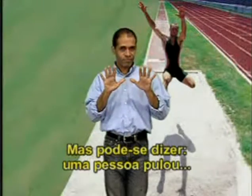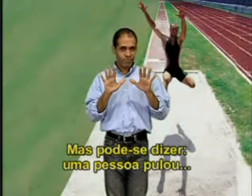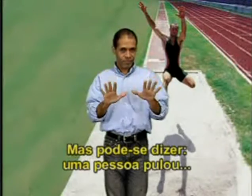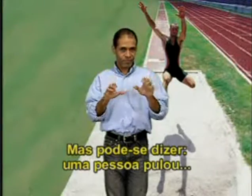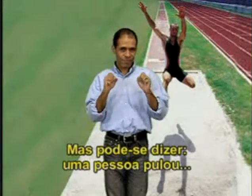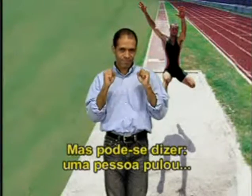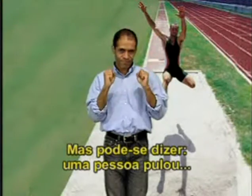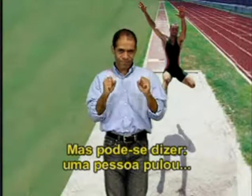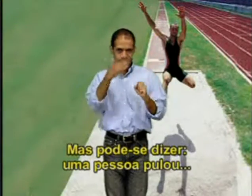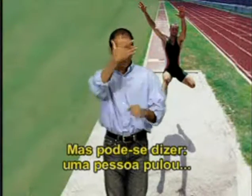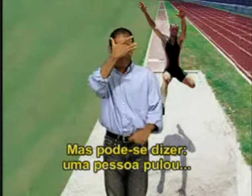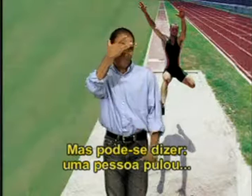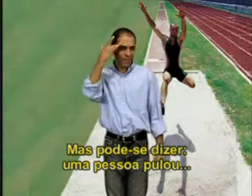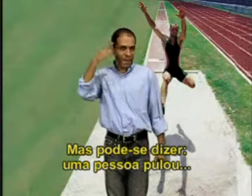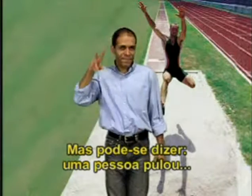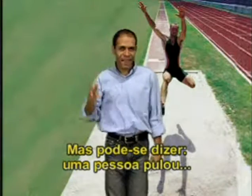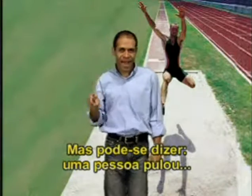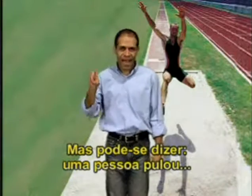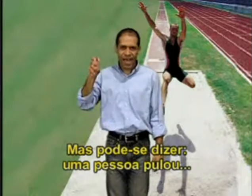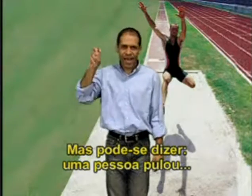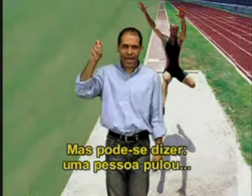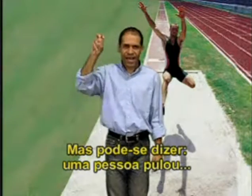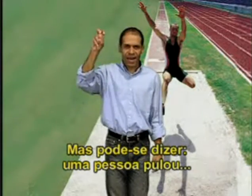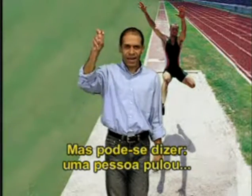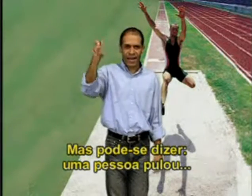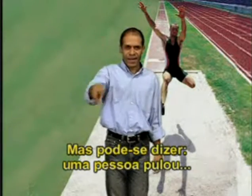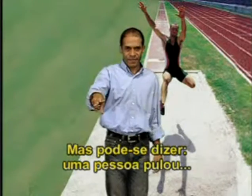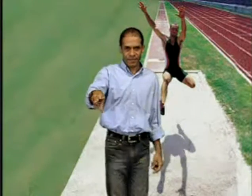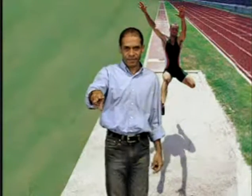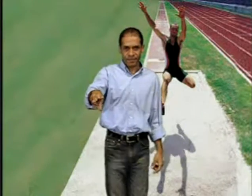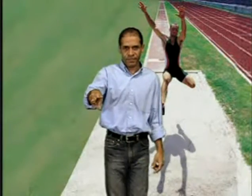Mas pode-se dizer, uma pessoa pulou.